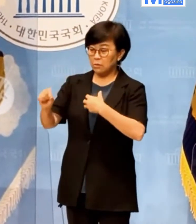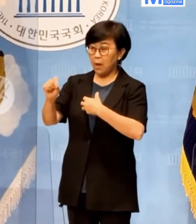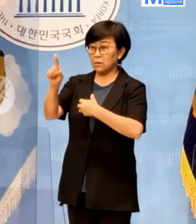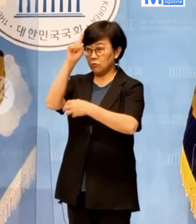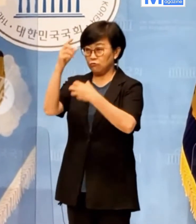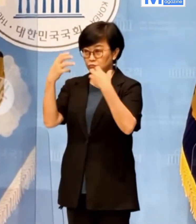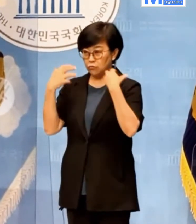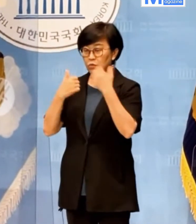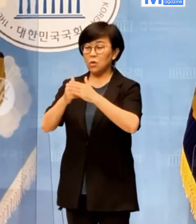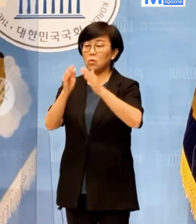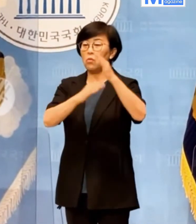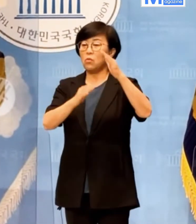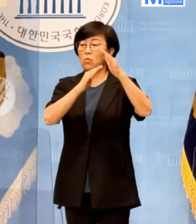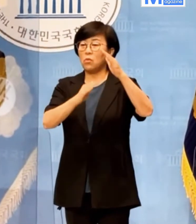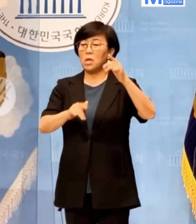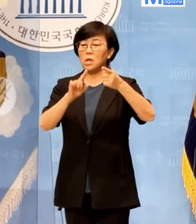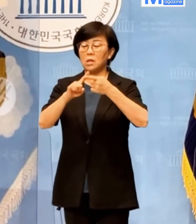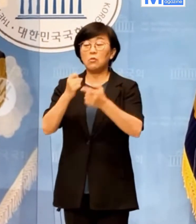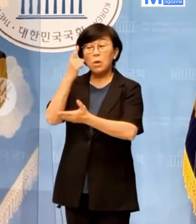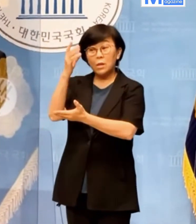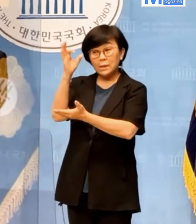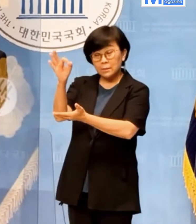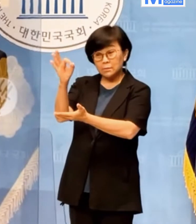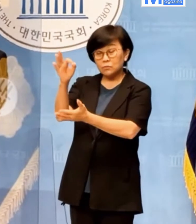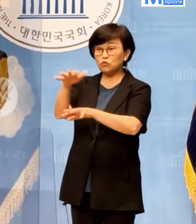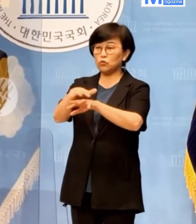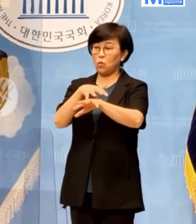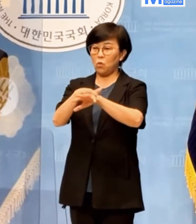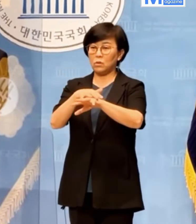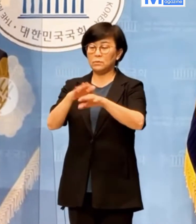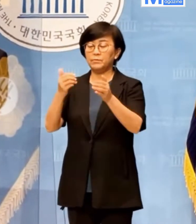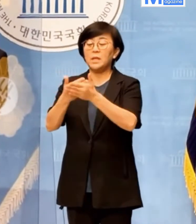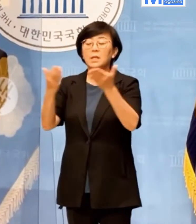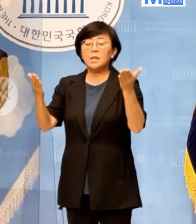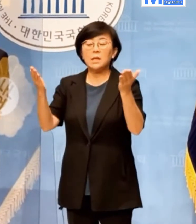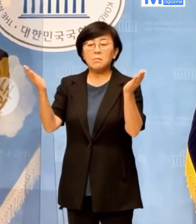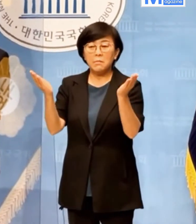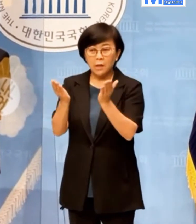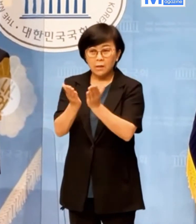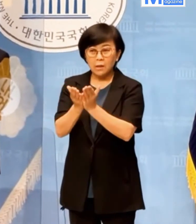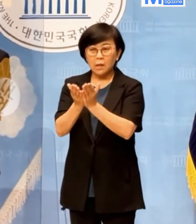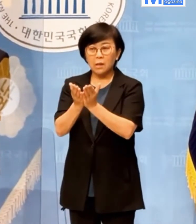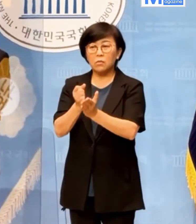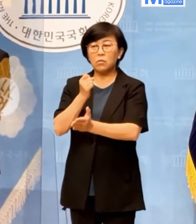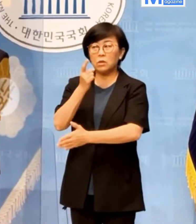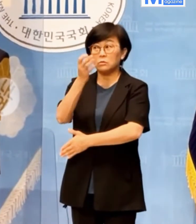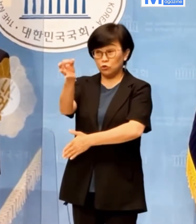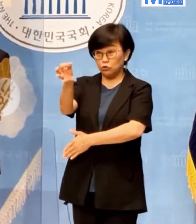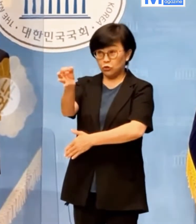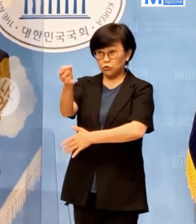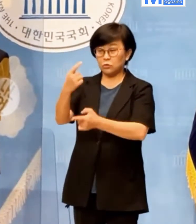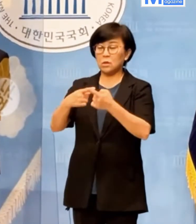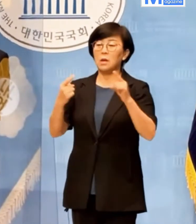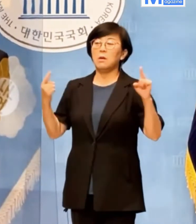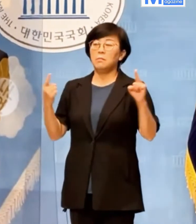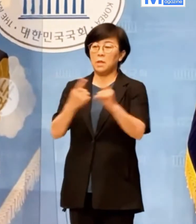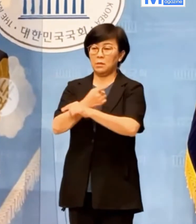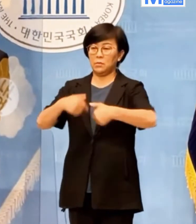그리고 공공기관의 임금 구조를 직무에 기반한 임금 체계로